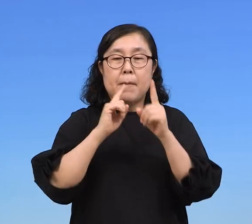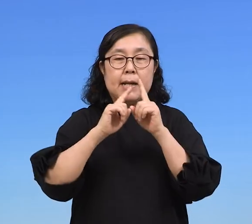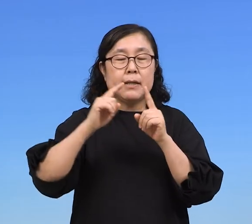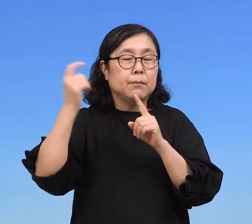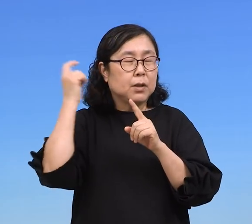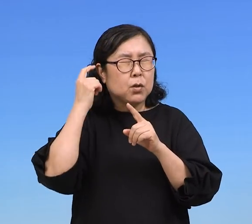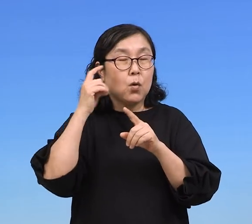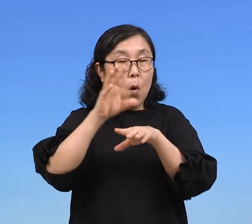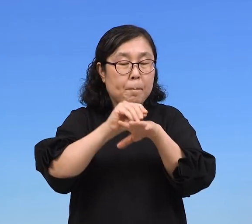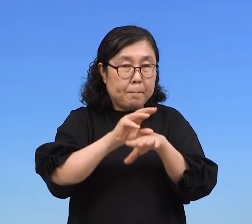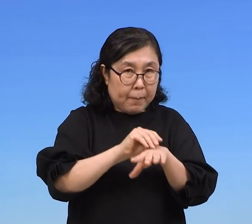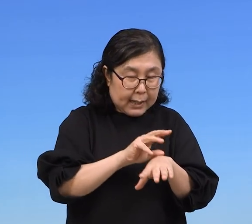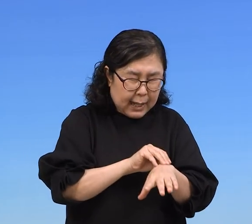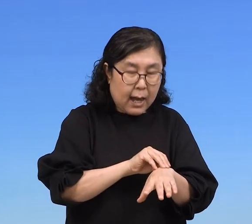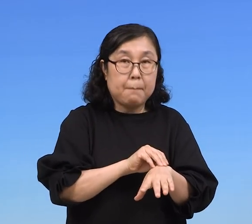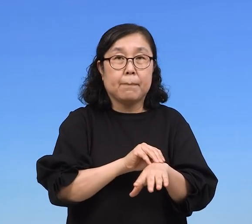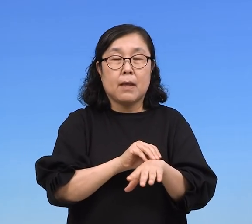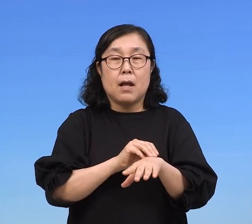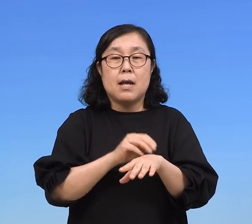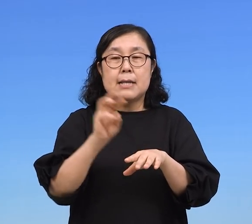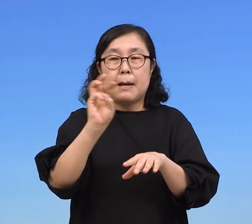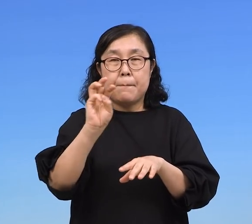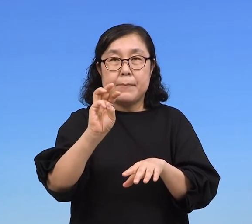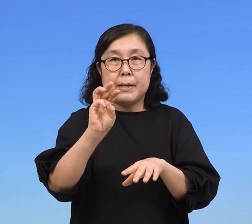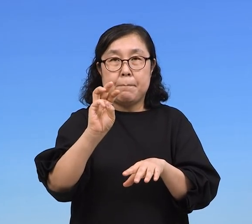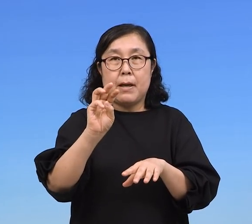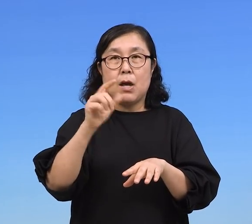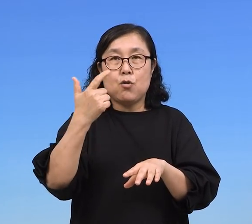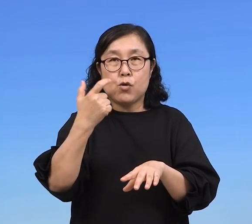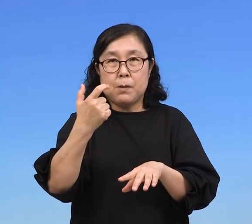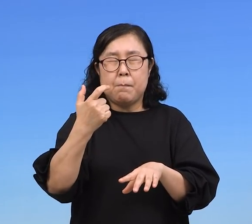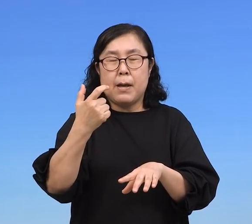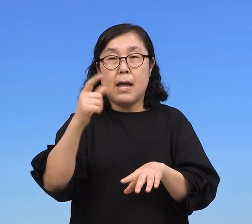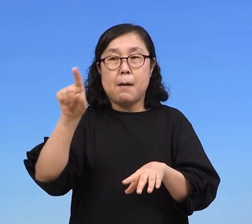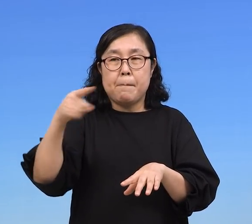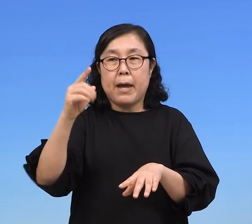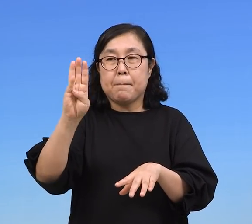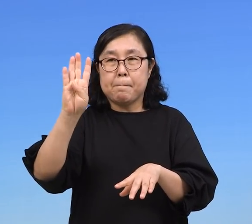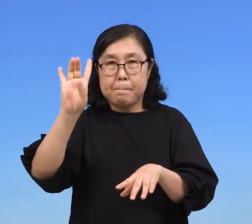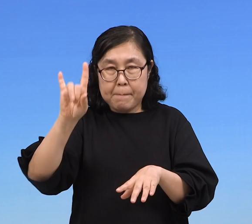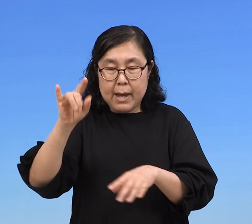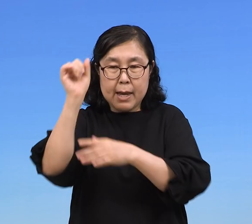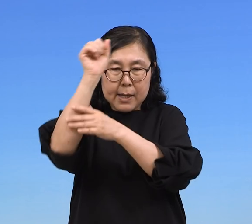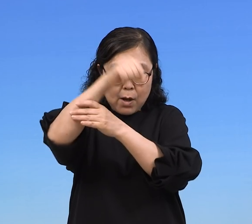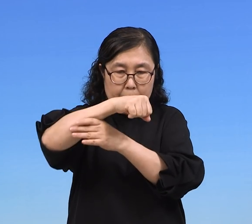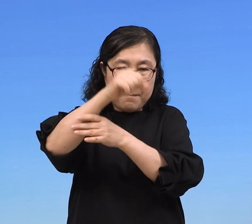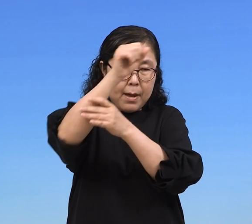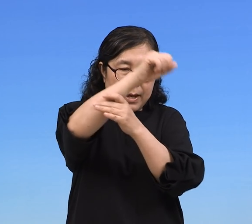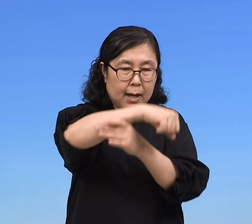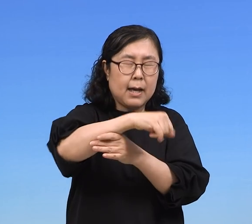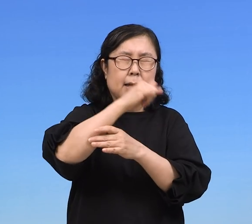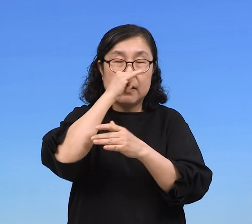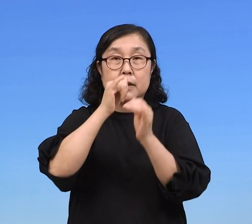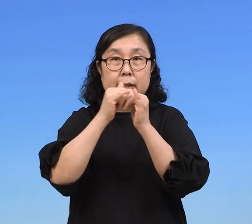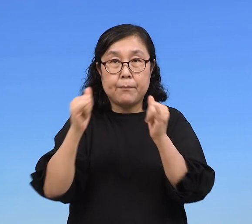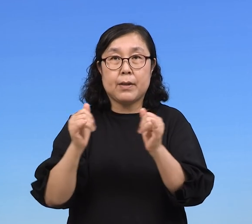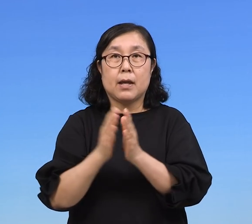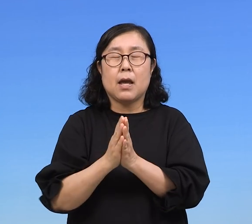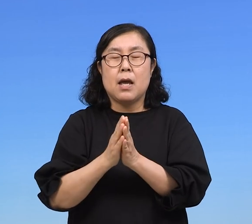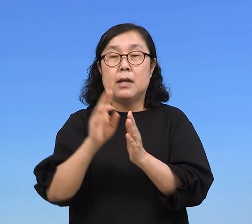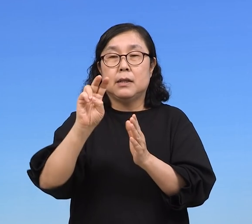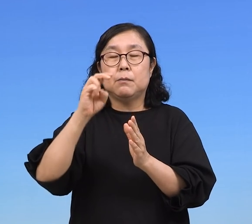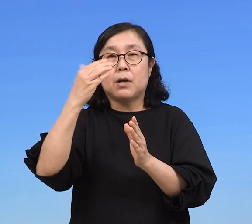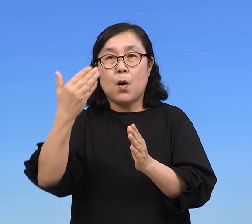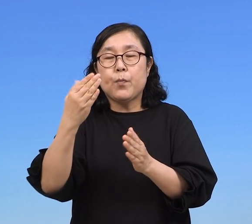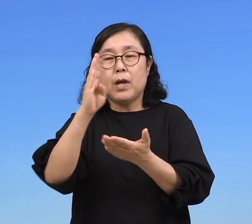곧 말씀을 듣고 받아 30배나 60배나 100배의 결실을 하는 자니라. 이게 29개 교회, 또 분당 우리